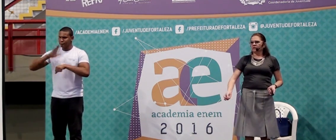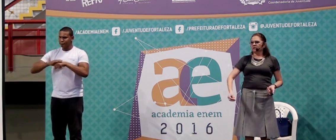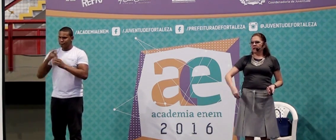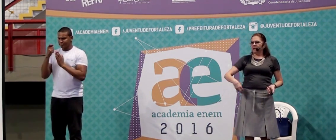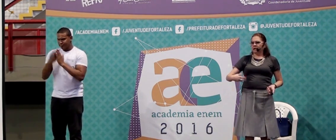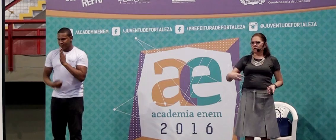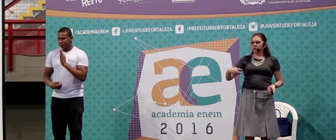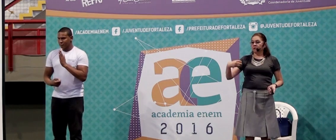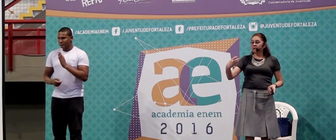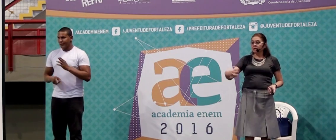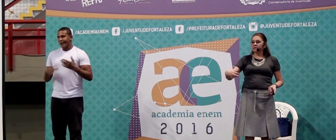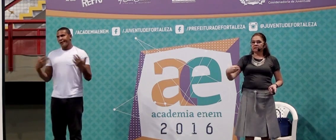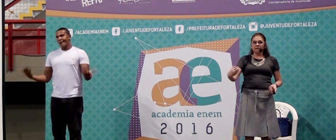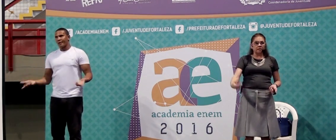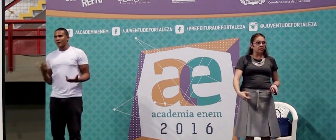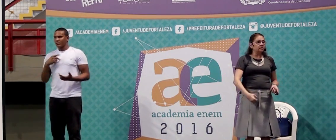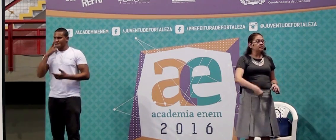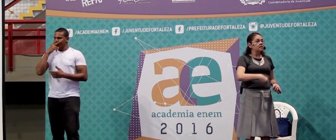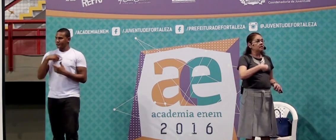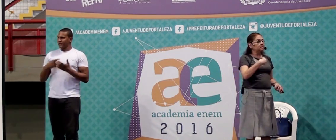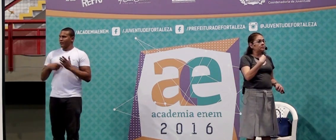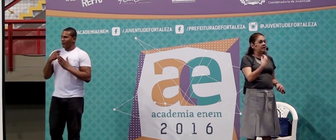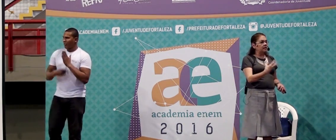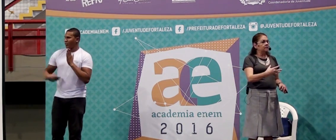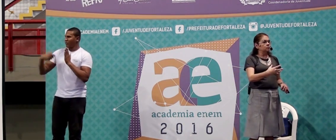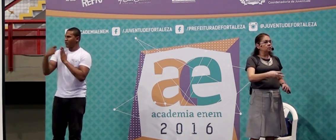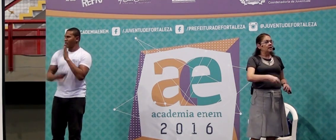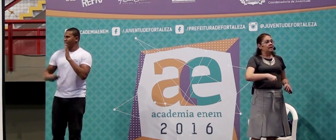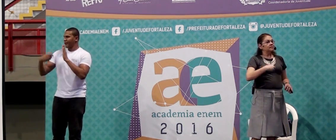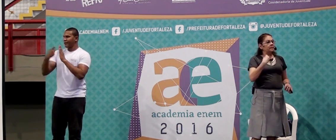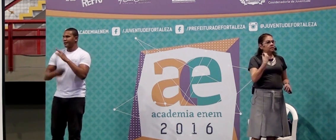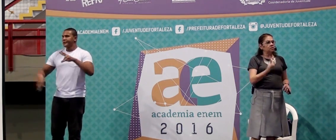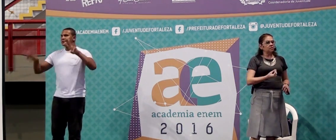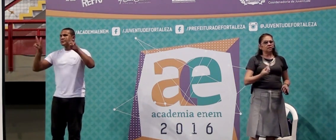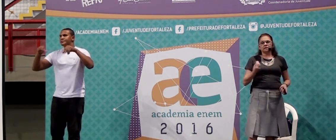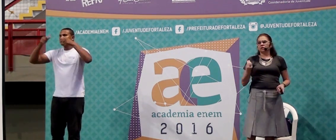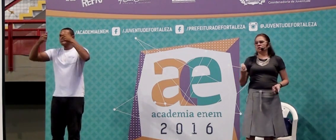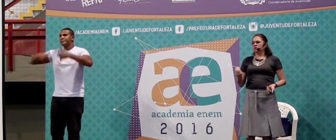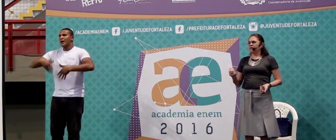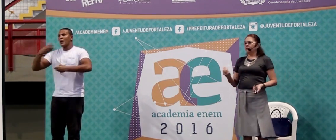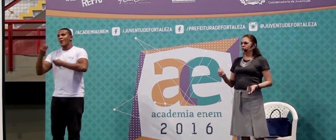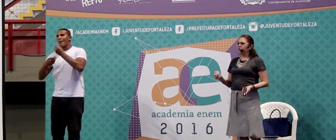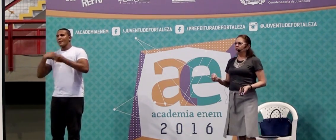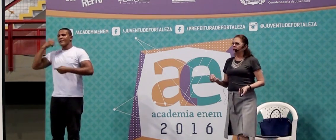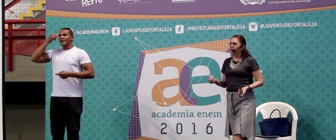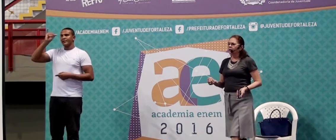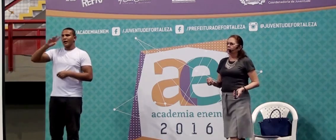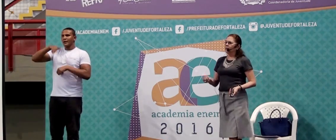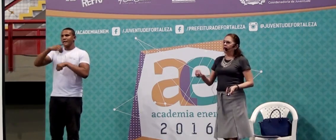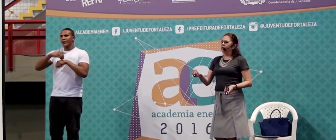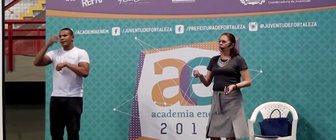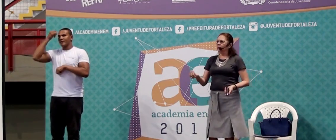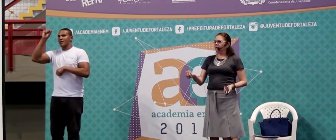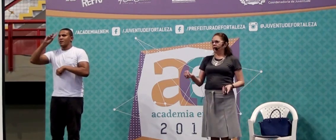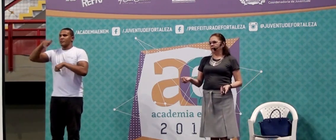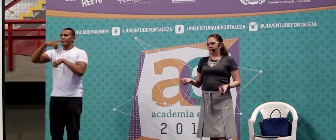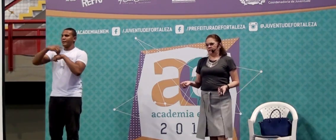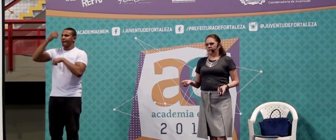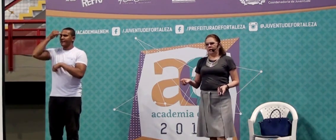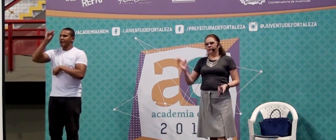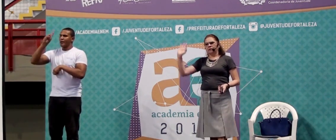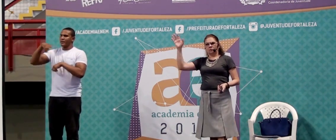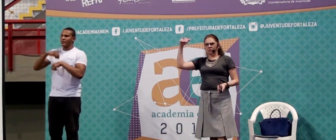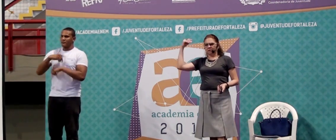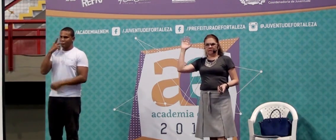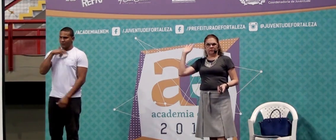não que você gaste linhas e linhas explicando as medidas que nós devemos ter para combater a